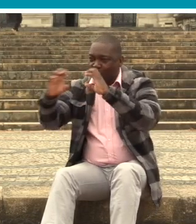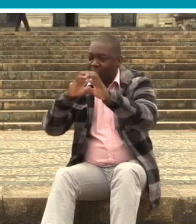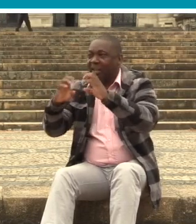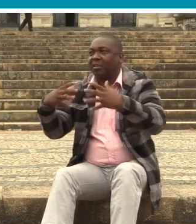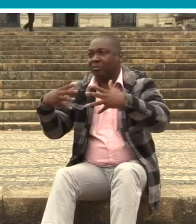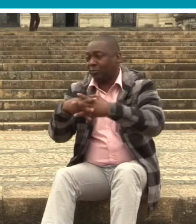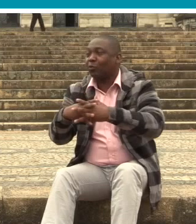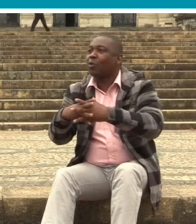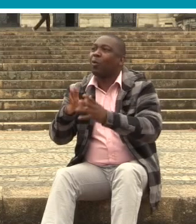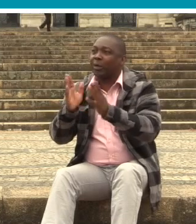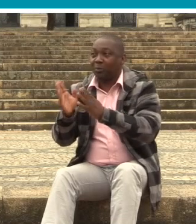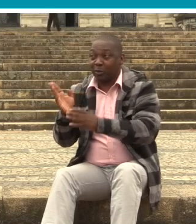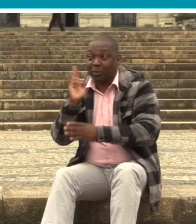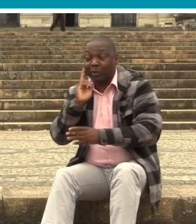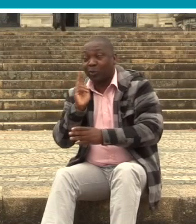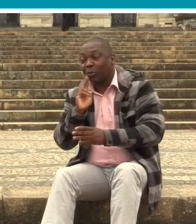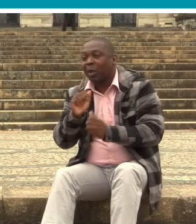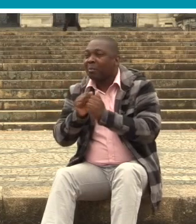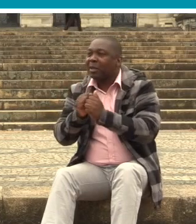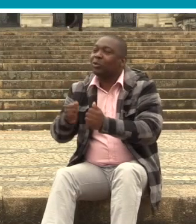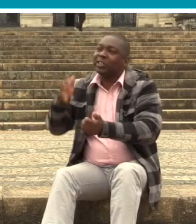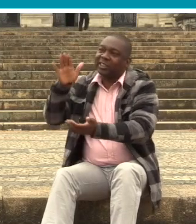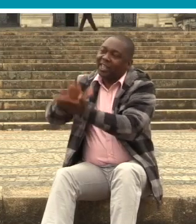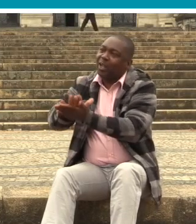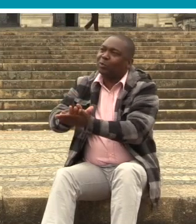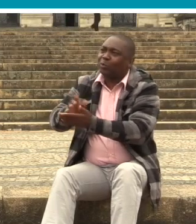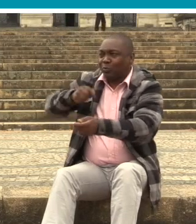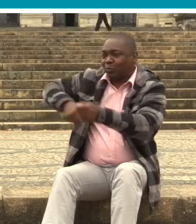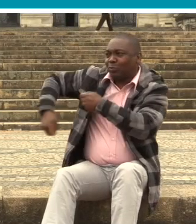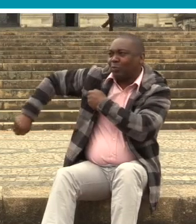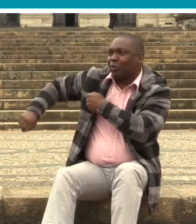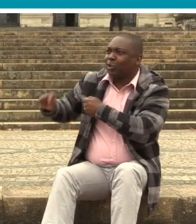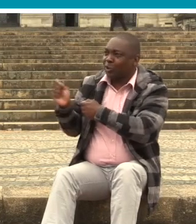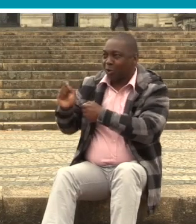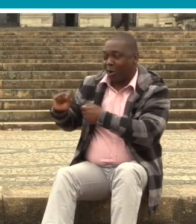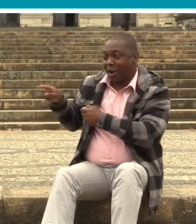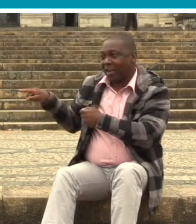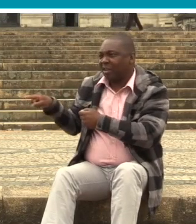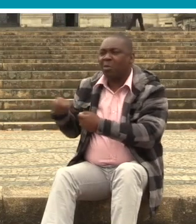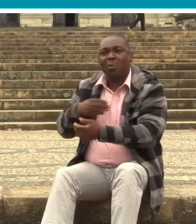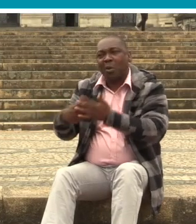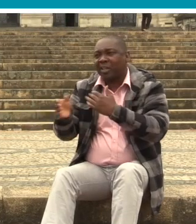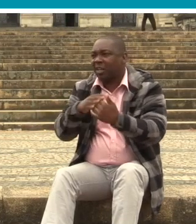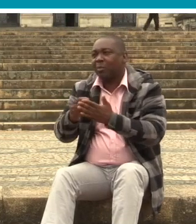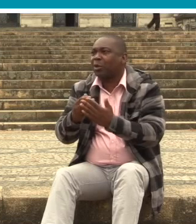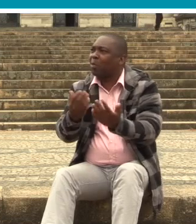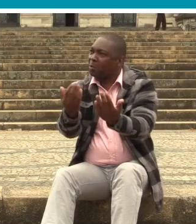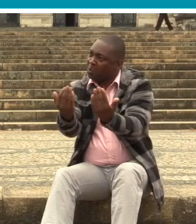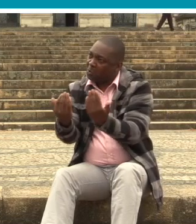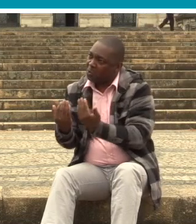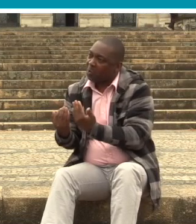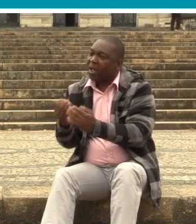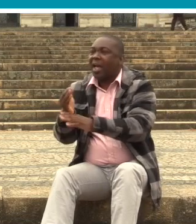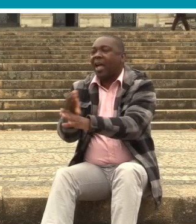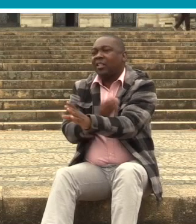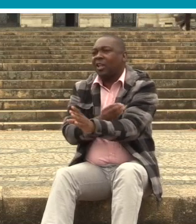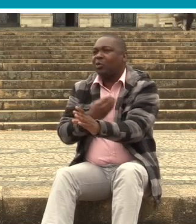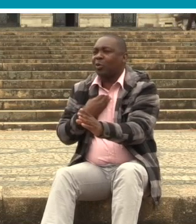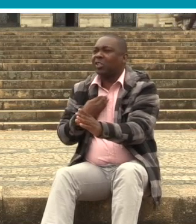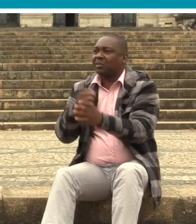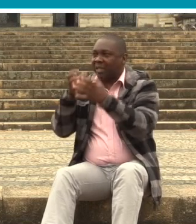a língua de sinais para facilitar a comunicação com as pessoas com deficiência auditiva. Então, temos um grupo lá